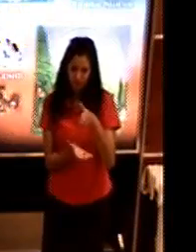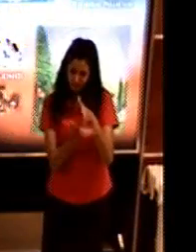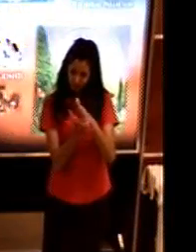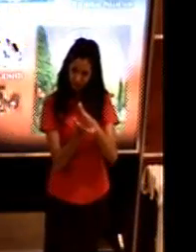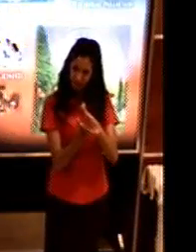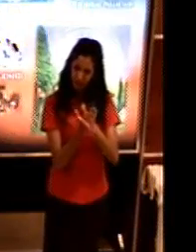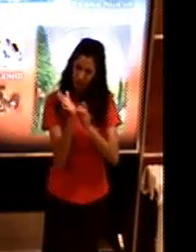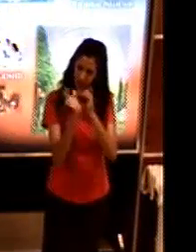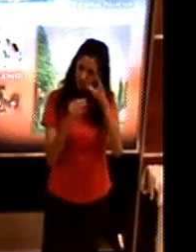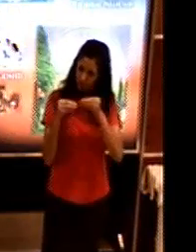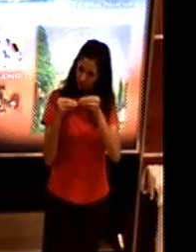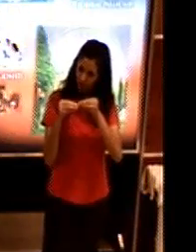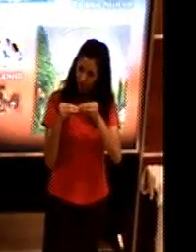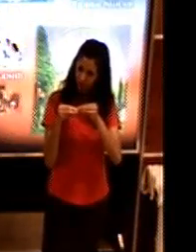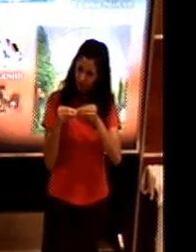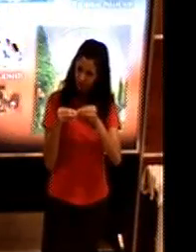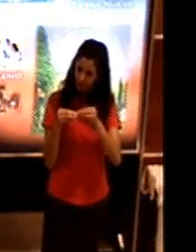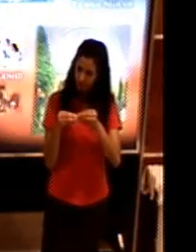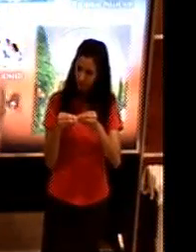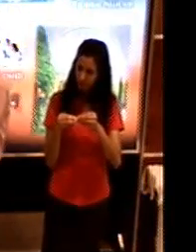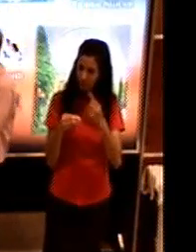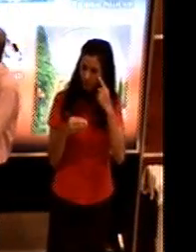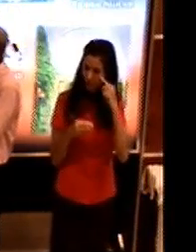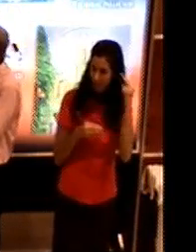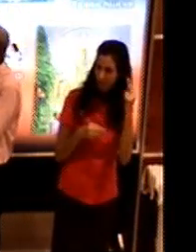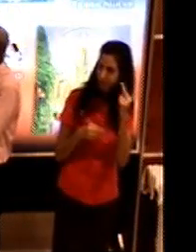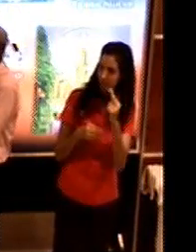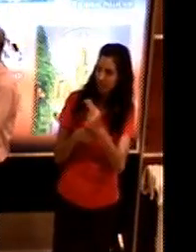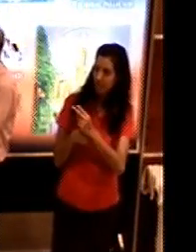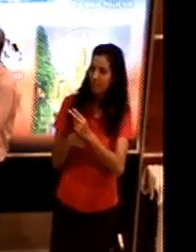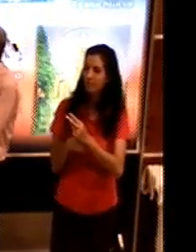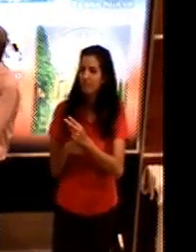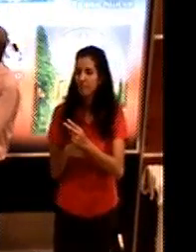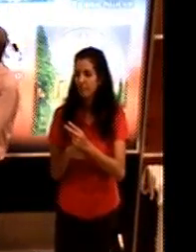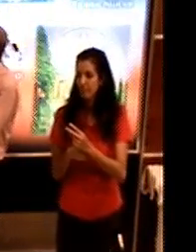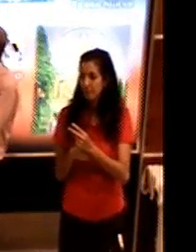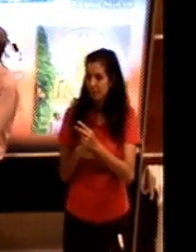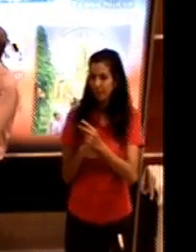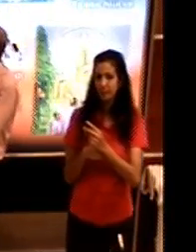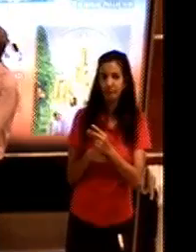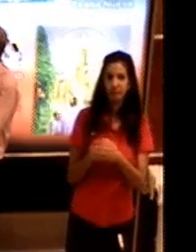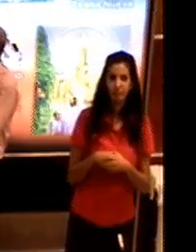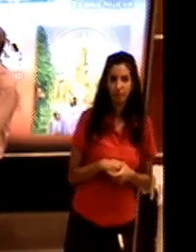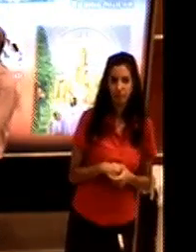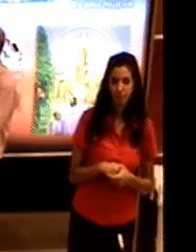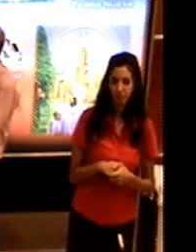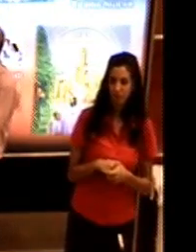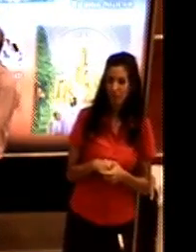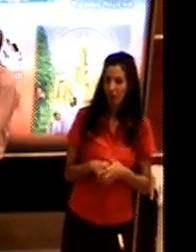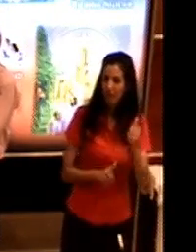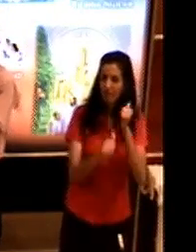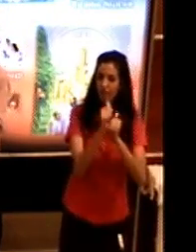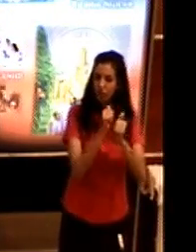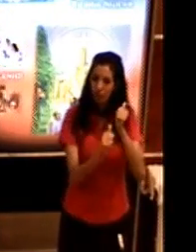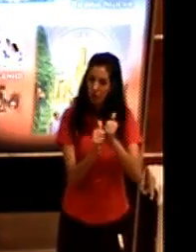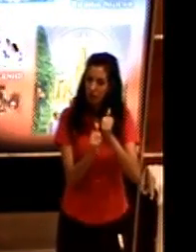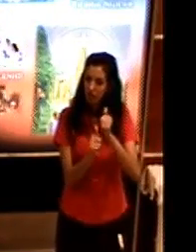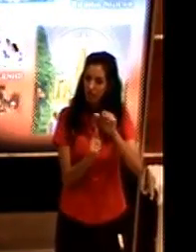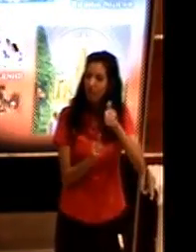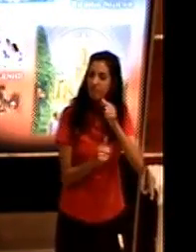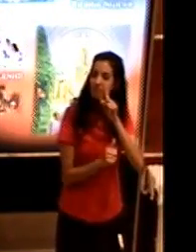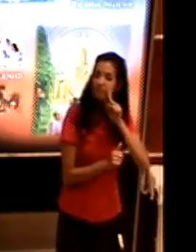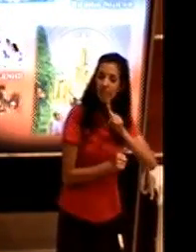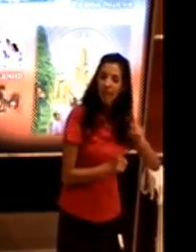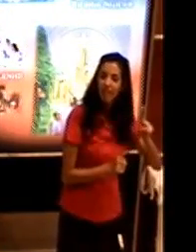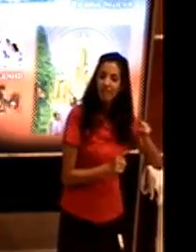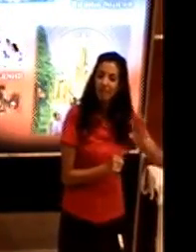Hermanos, yo me paro aquí en este lugar, miro hacia atrás, veo la historia de 6.000 años de pecado y debo agradecer